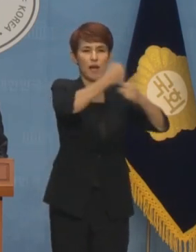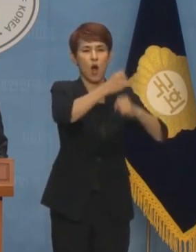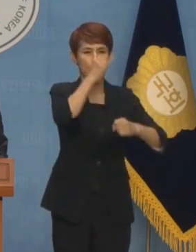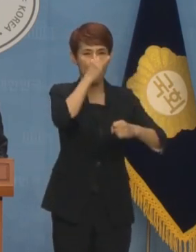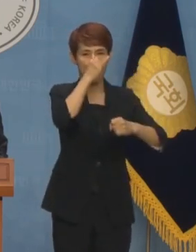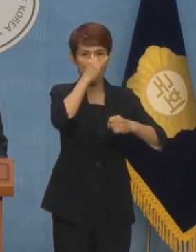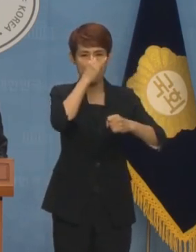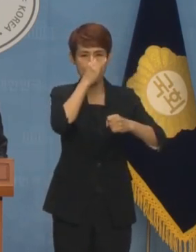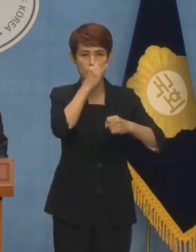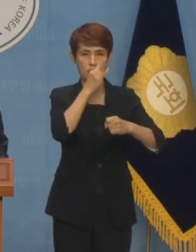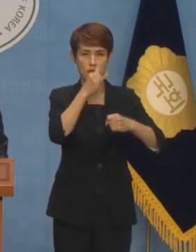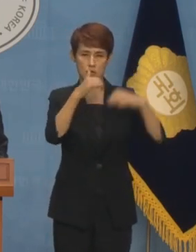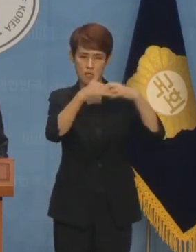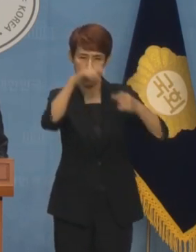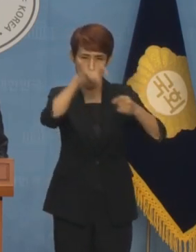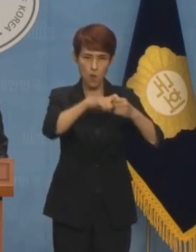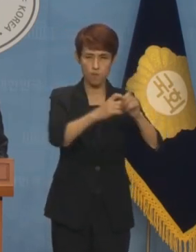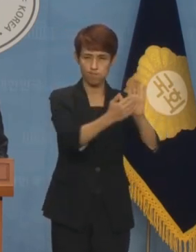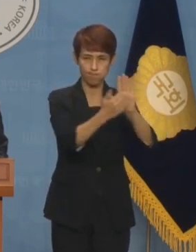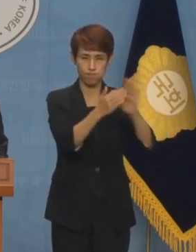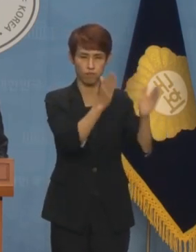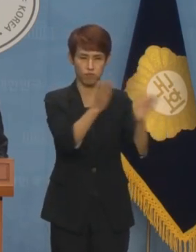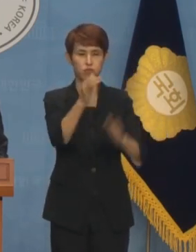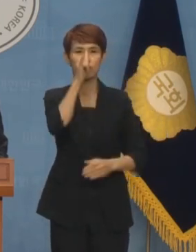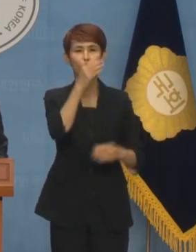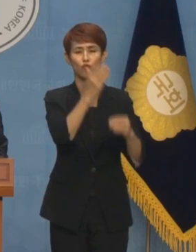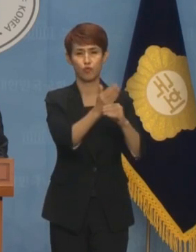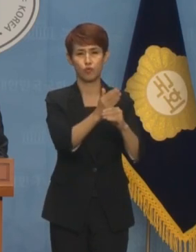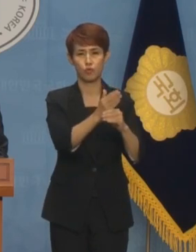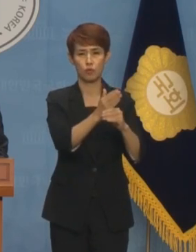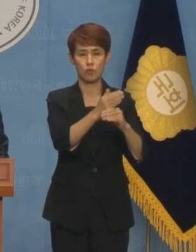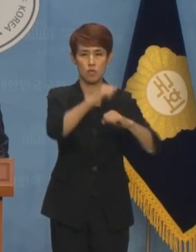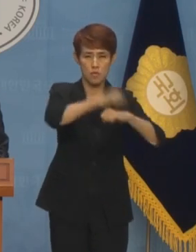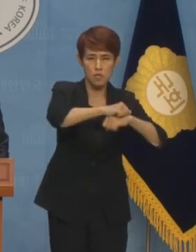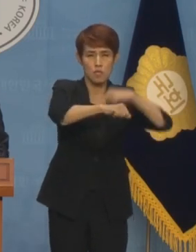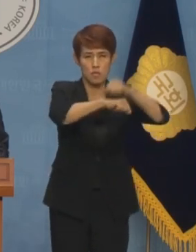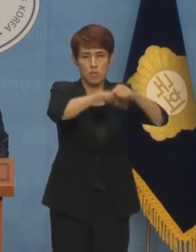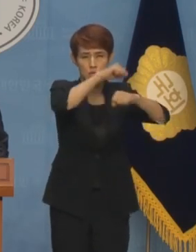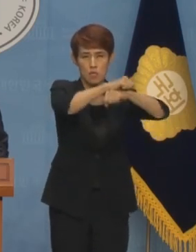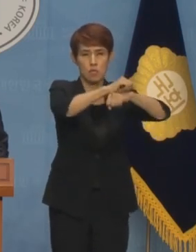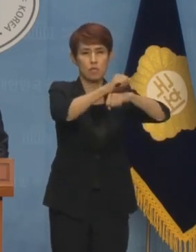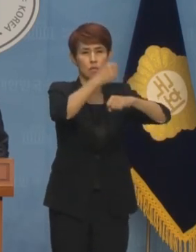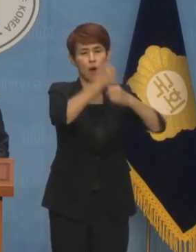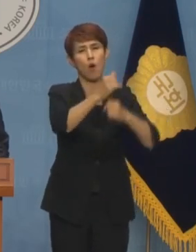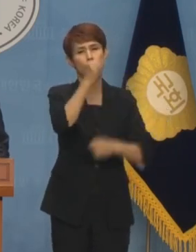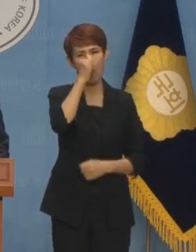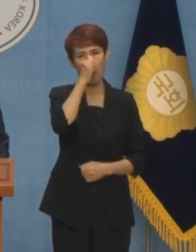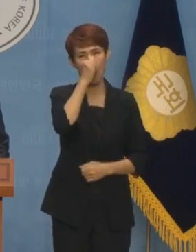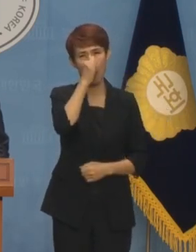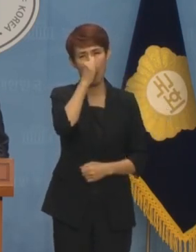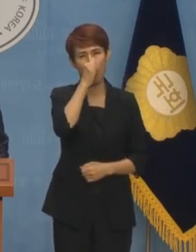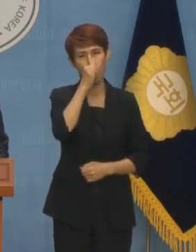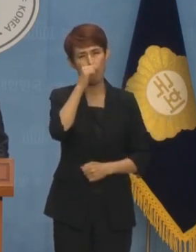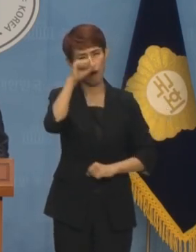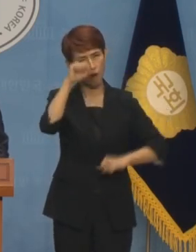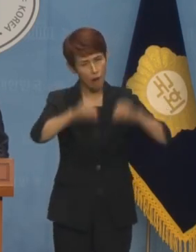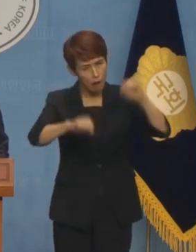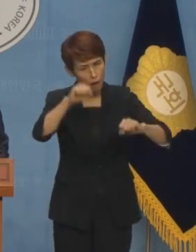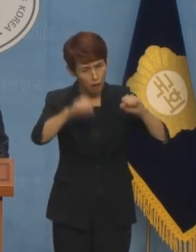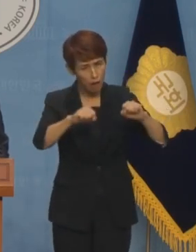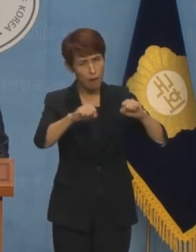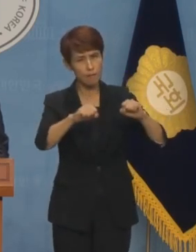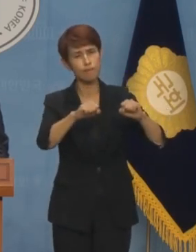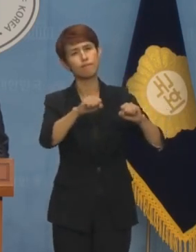전술도로를 보강하고 있으며 대전차 방벽을 설치하는 등 매우 불온한 행동을 보이고